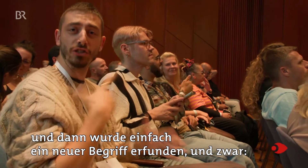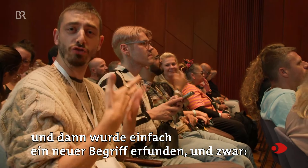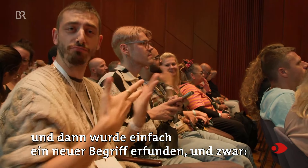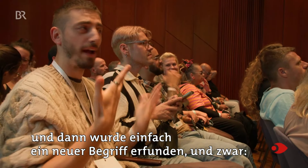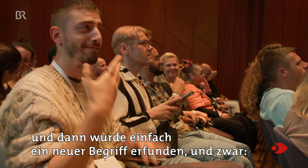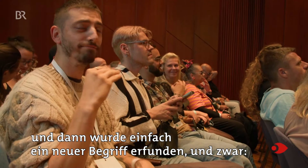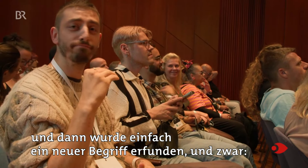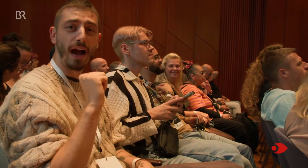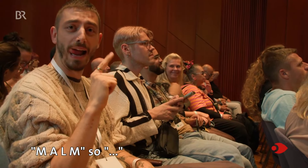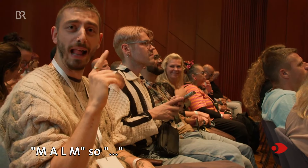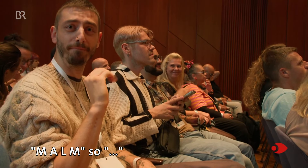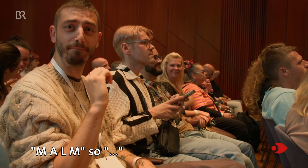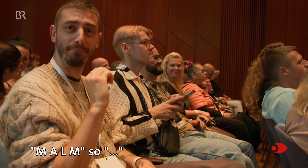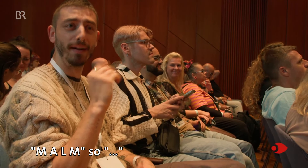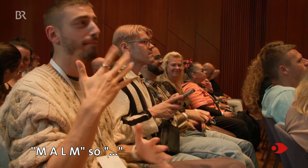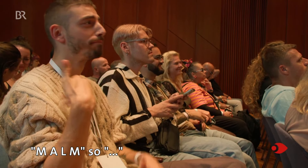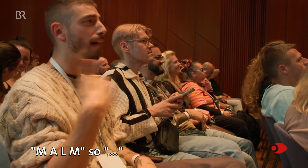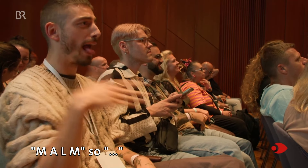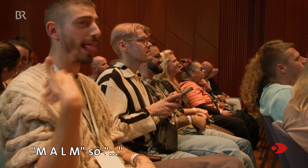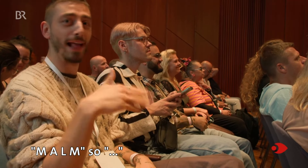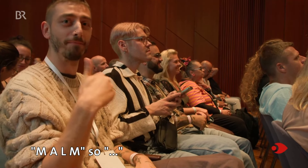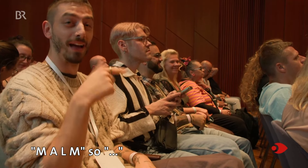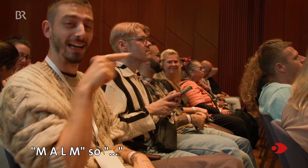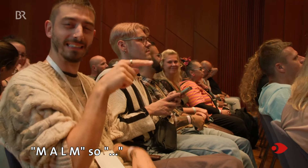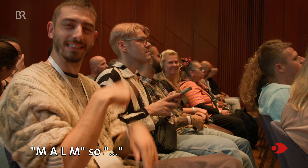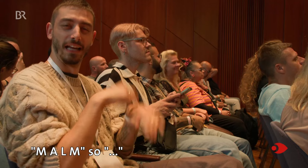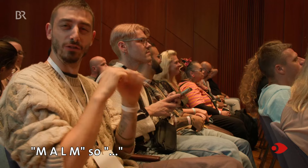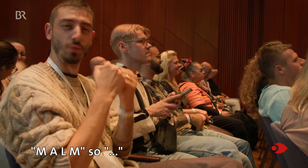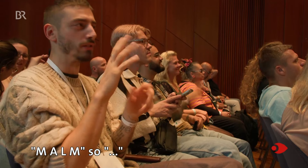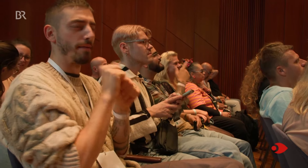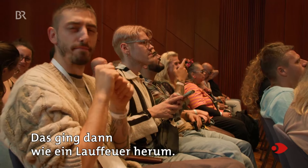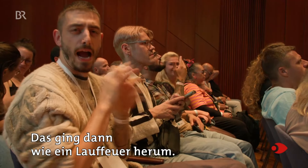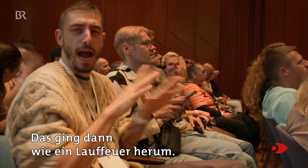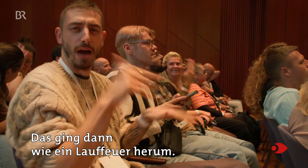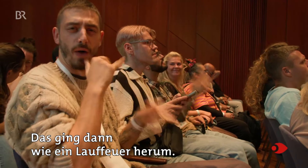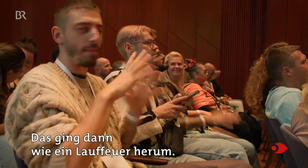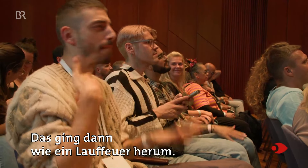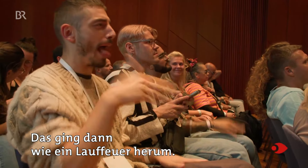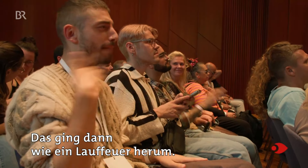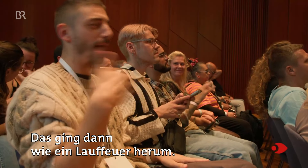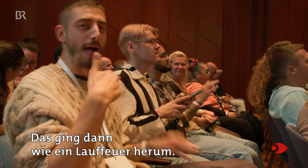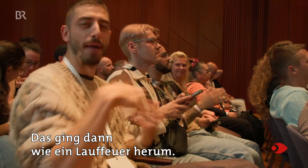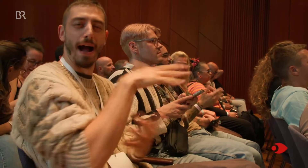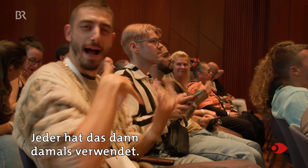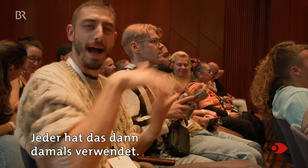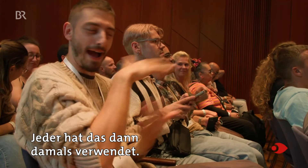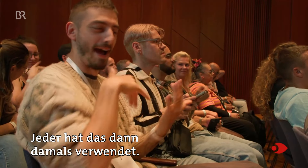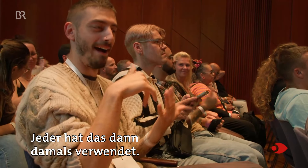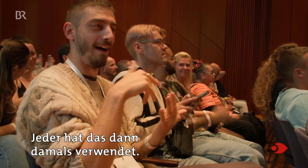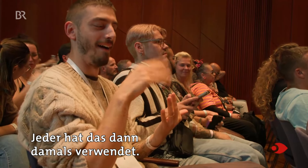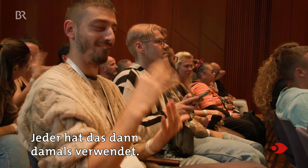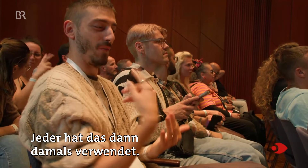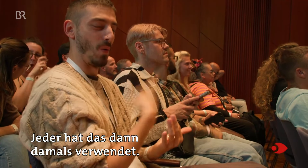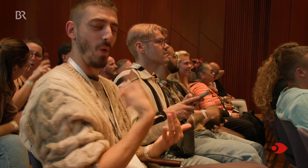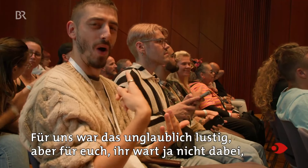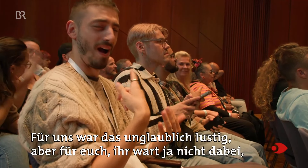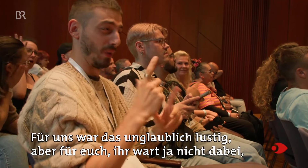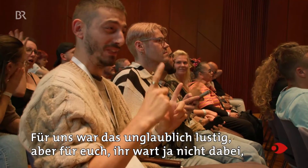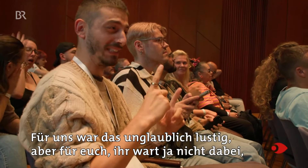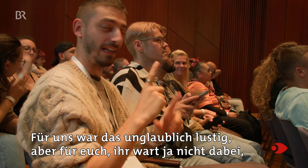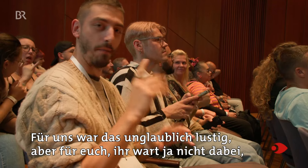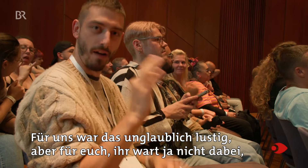neuer Begriff erfunden, und zwar Malm. So. Das ging dann wie ein Lauffeuer herum. Jeder hat das dann damals verwendet. Für